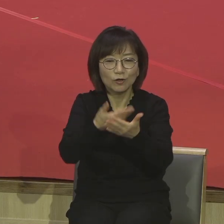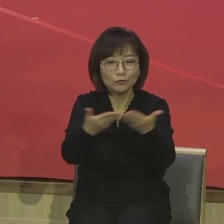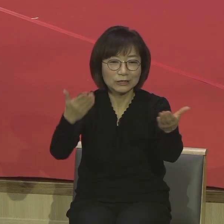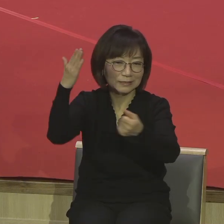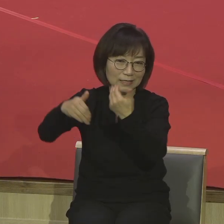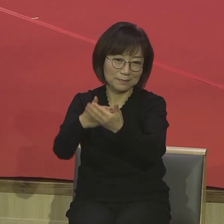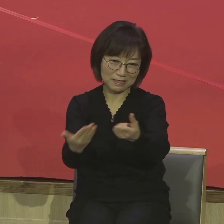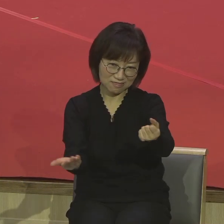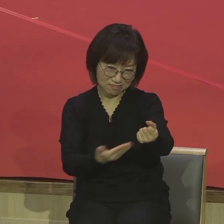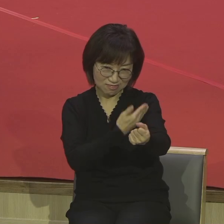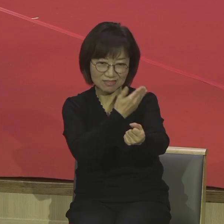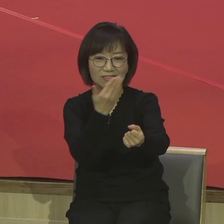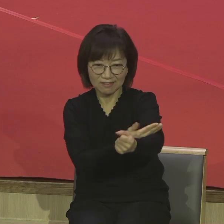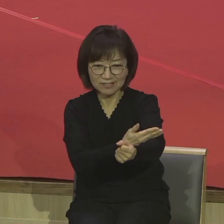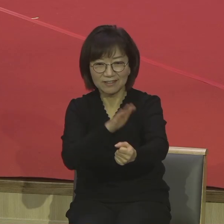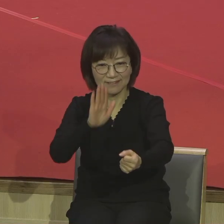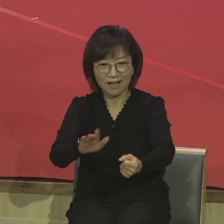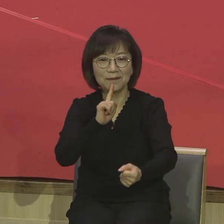능력이다.